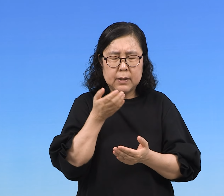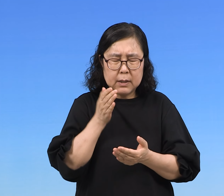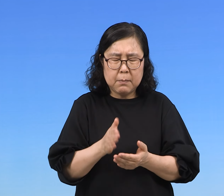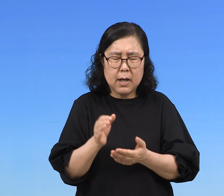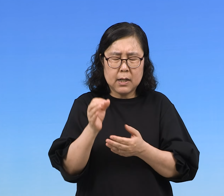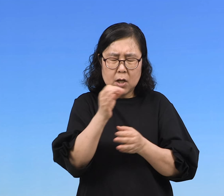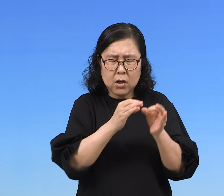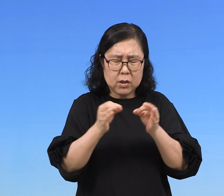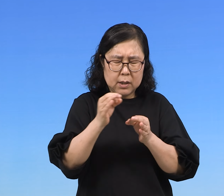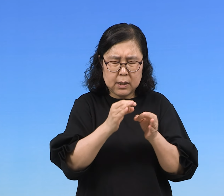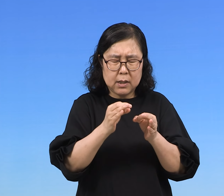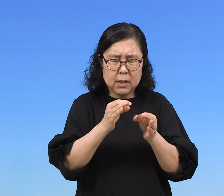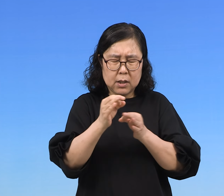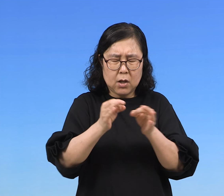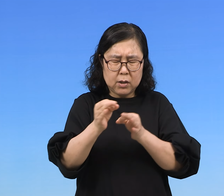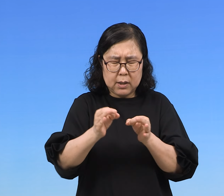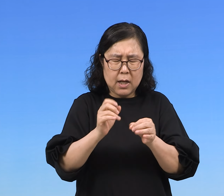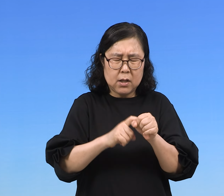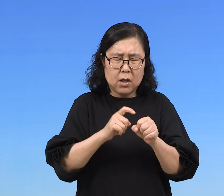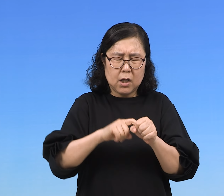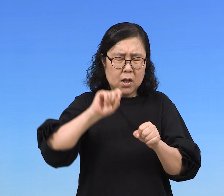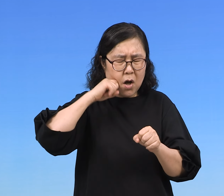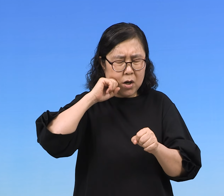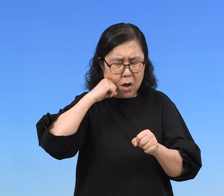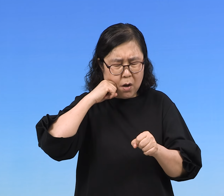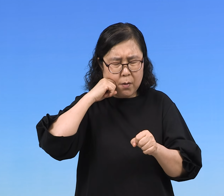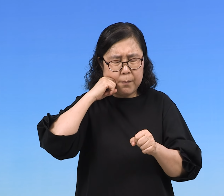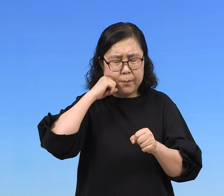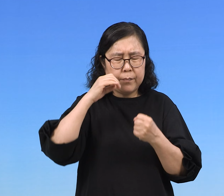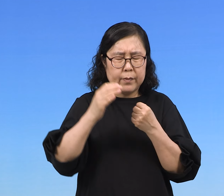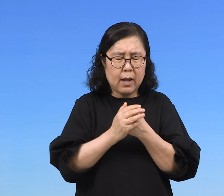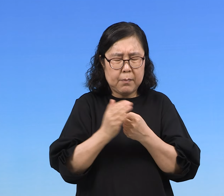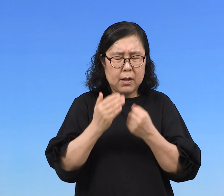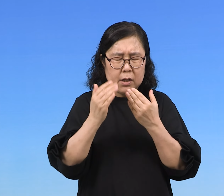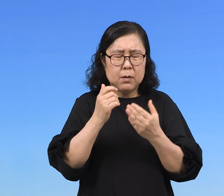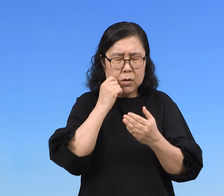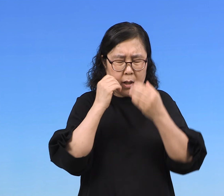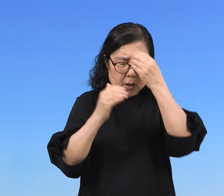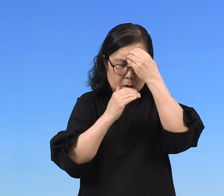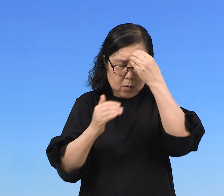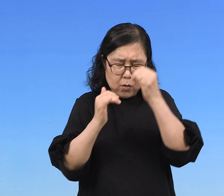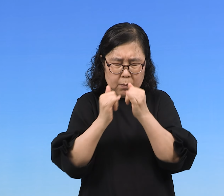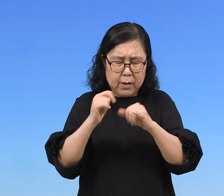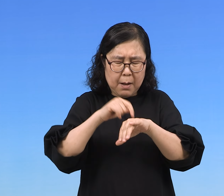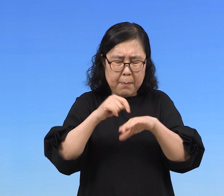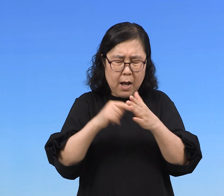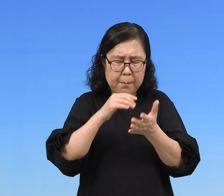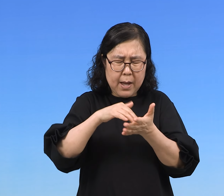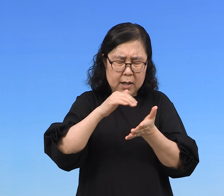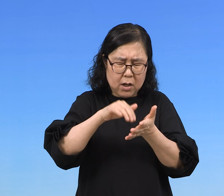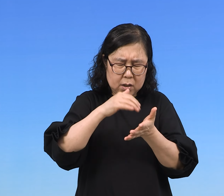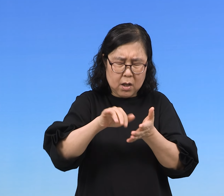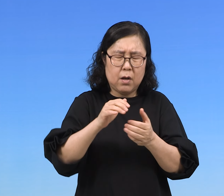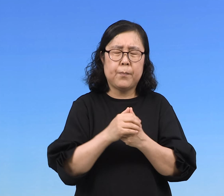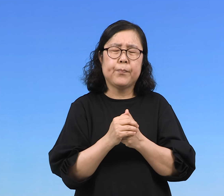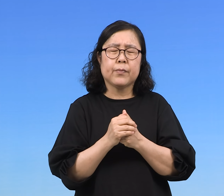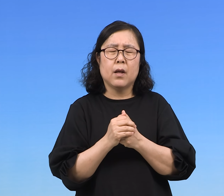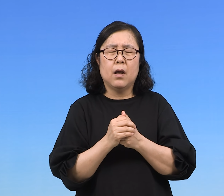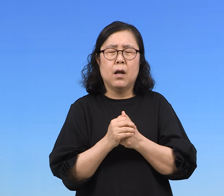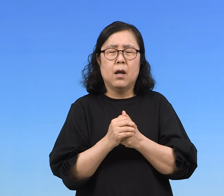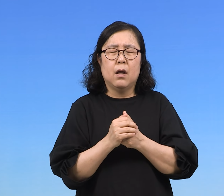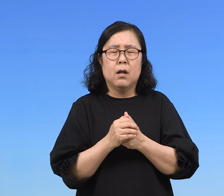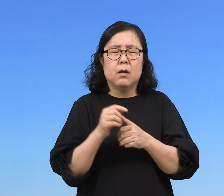싶지만 경제적인 어려움 때문에 드리지 못하는 성도님들의 마음을 다 헤아려 주셔서 이미 너의 마음을 내가